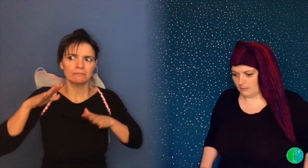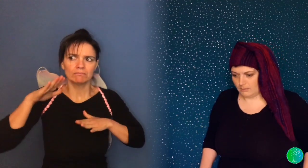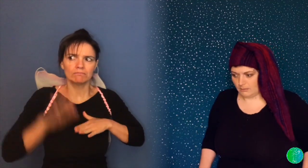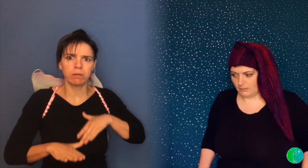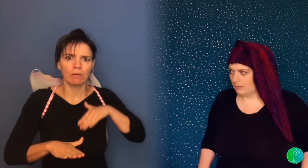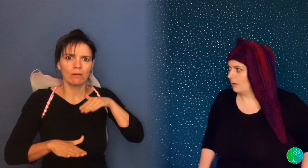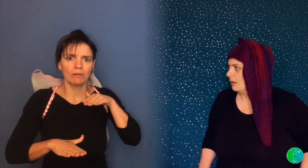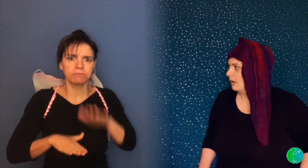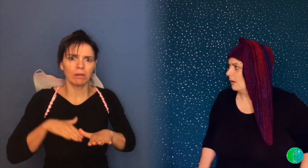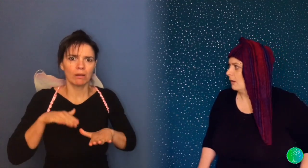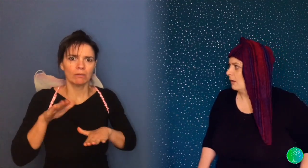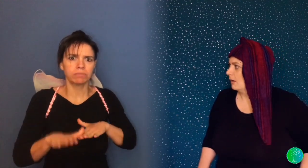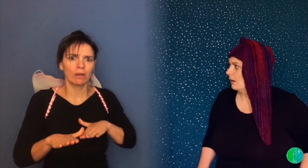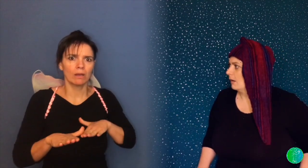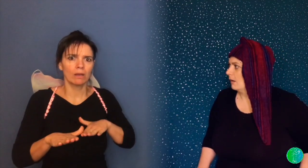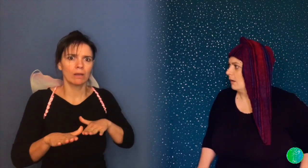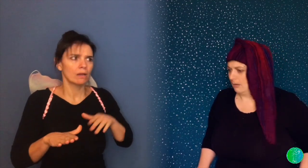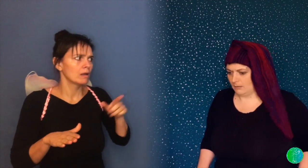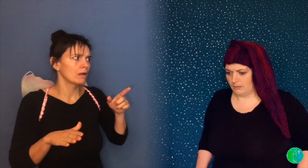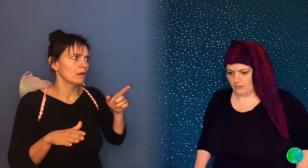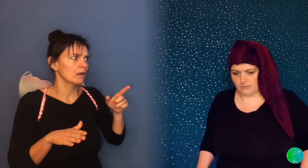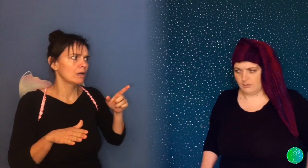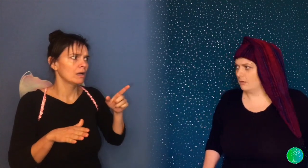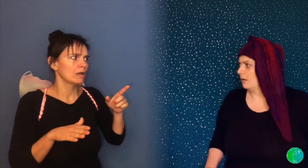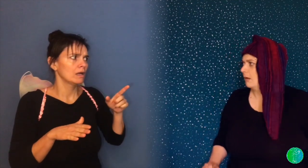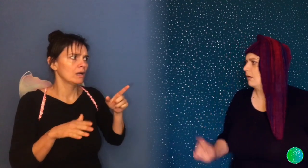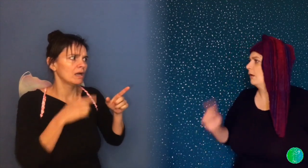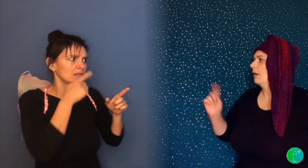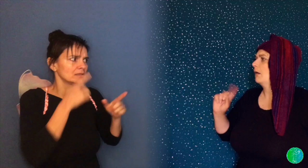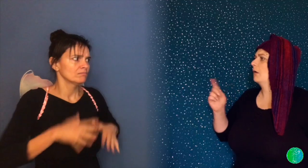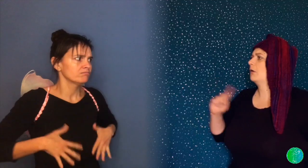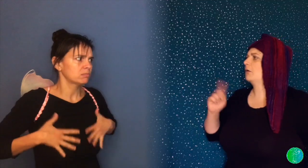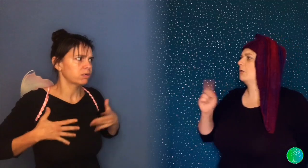Tu entends ce bruit? On dirait des pas.